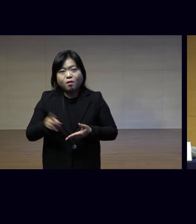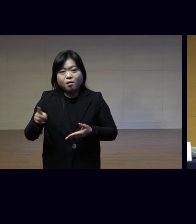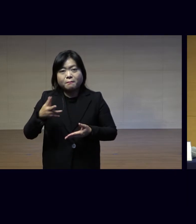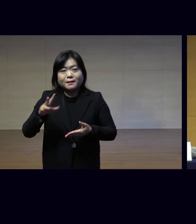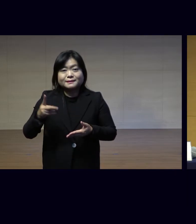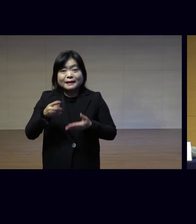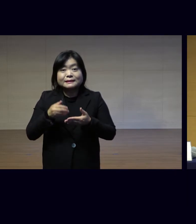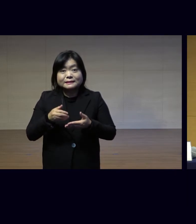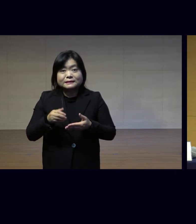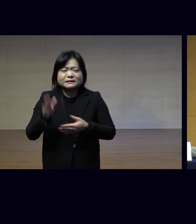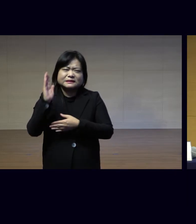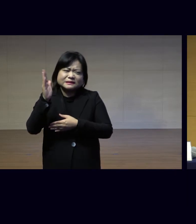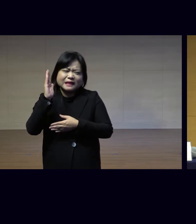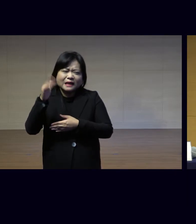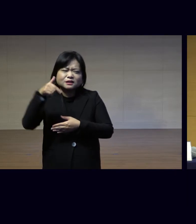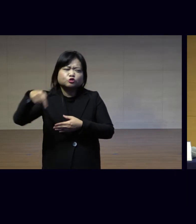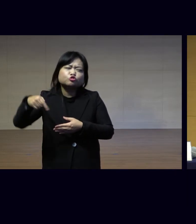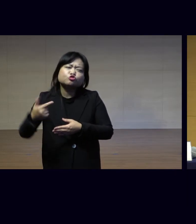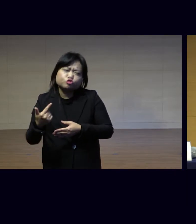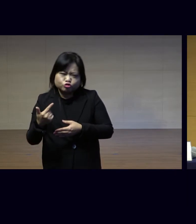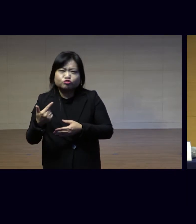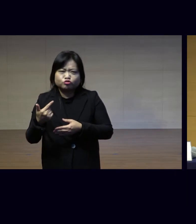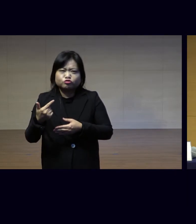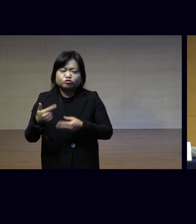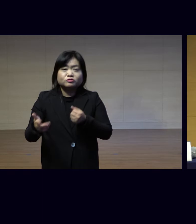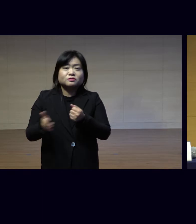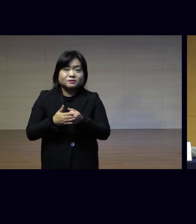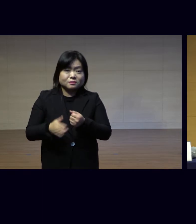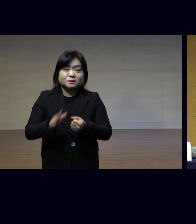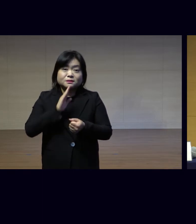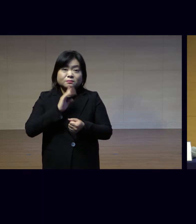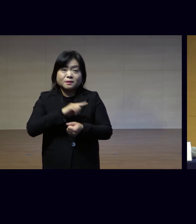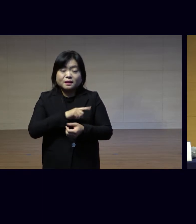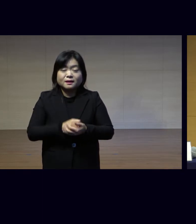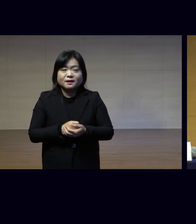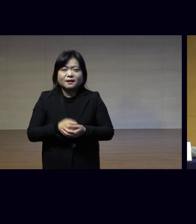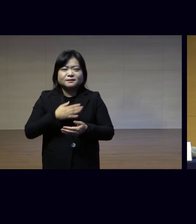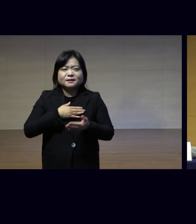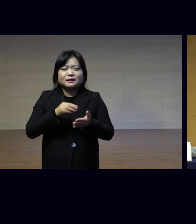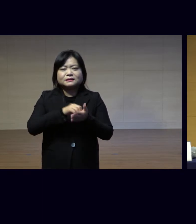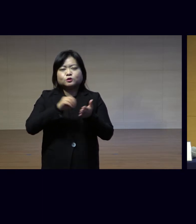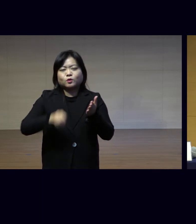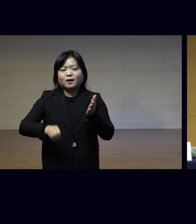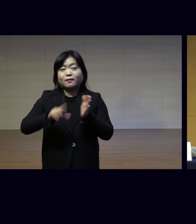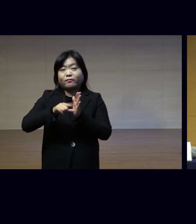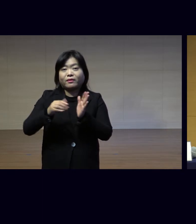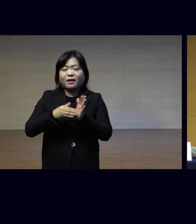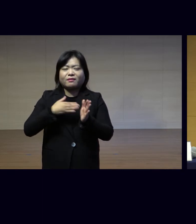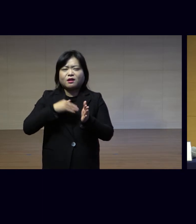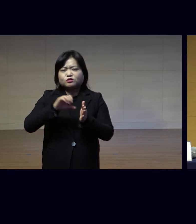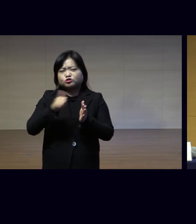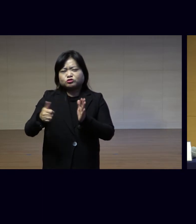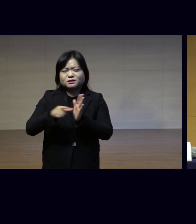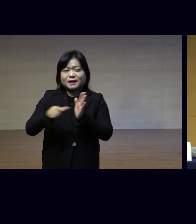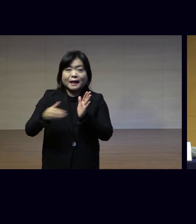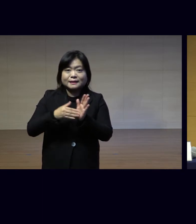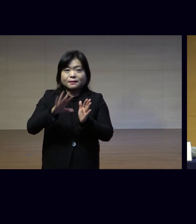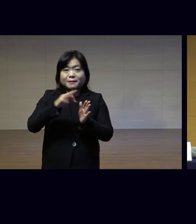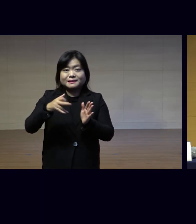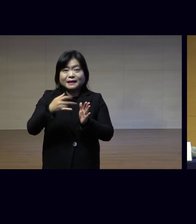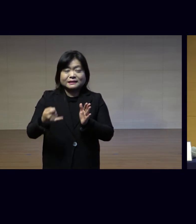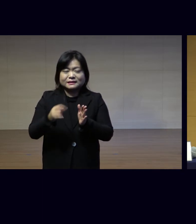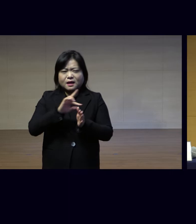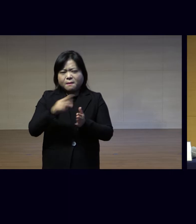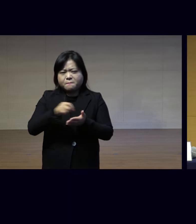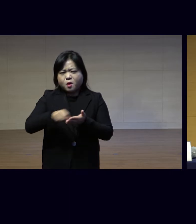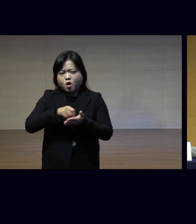발자크는 정말 이야기꾼이에요. 그래서 제가 사실은 이제 은퇴하면서 나는 죽을 때까지 발자크 작품을 정말 번역하는 게 나의